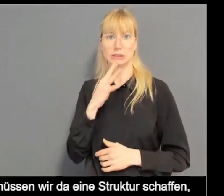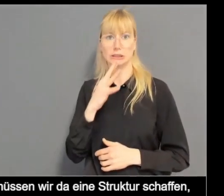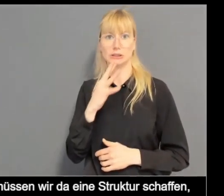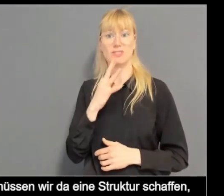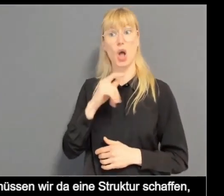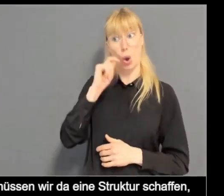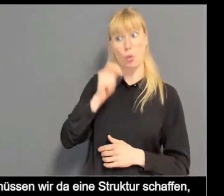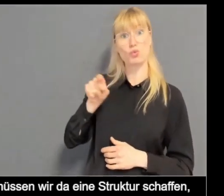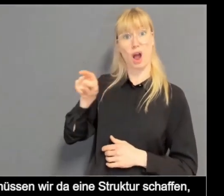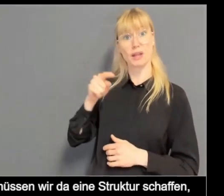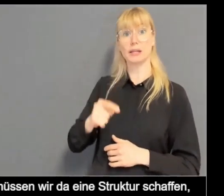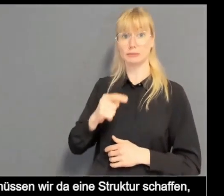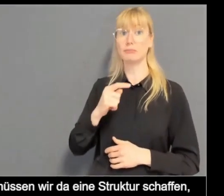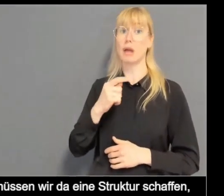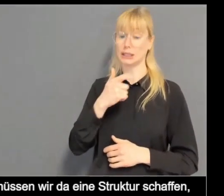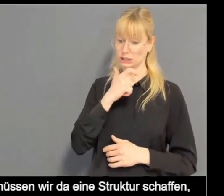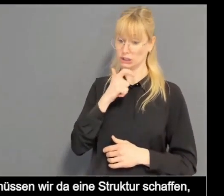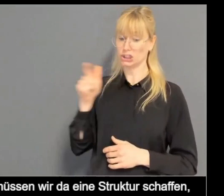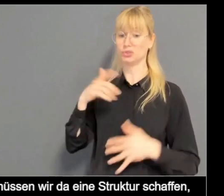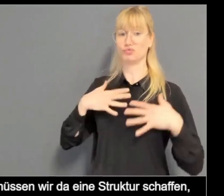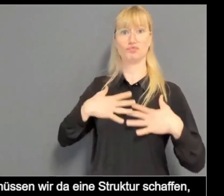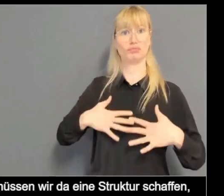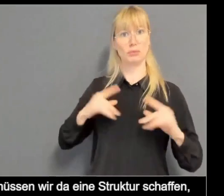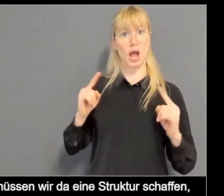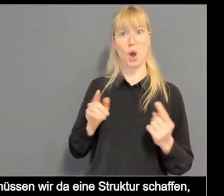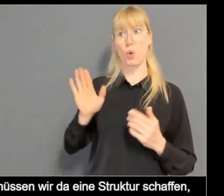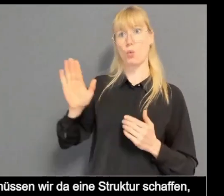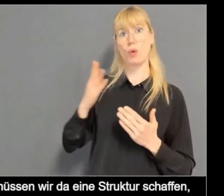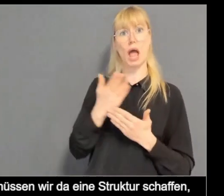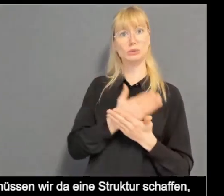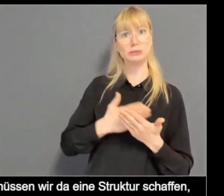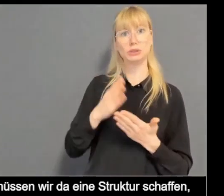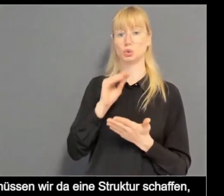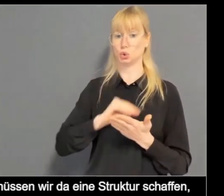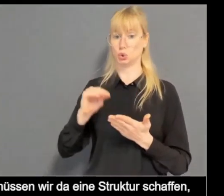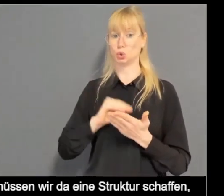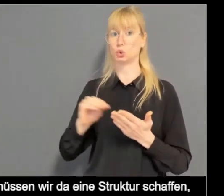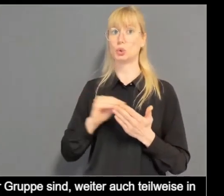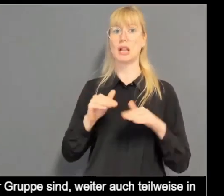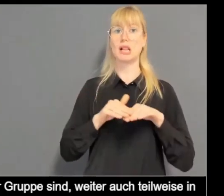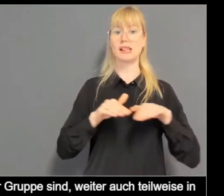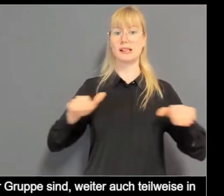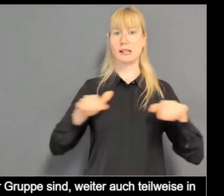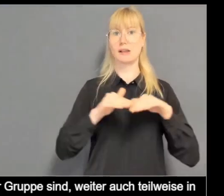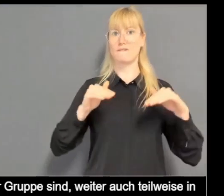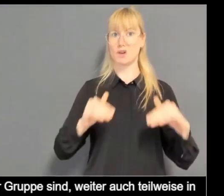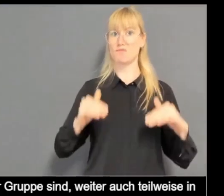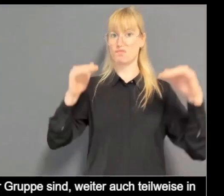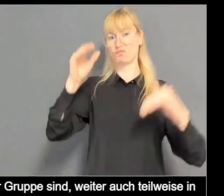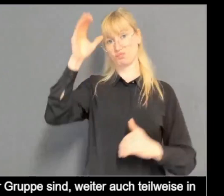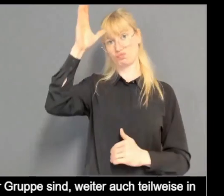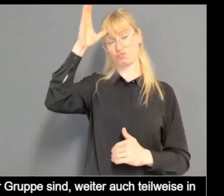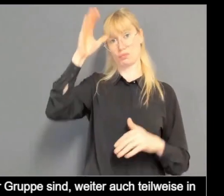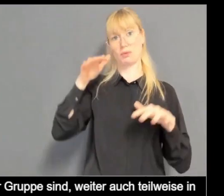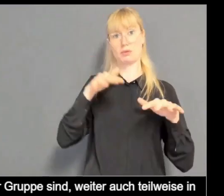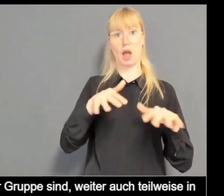einfach weil in der Ukraine natürlich auch einige Englisch können, auch eine andere Ausbildungsniveau und Schulniveau herrscht als